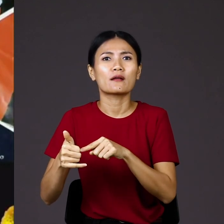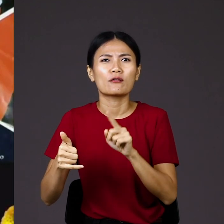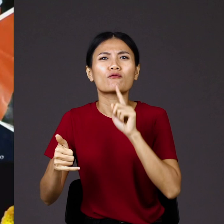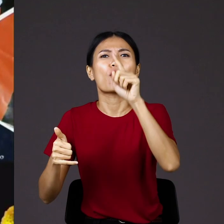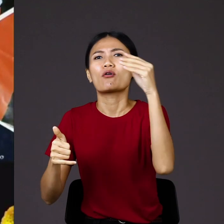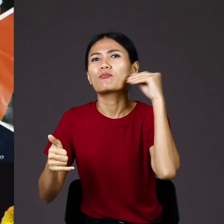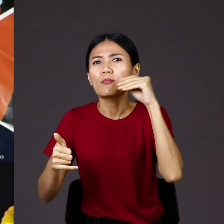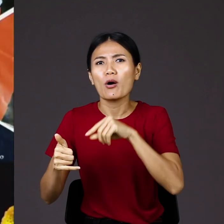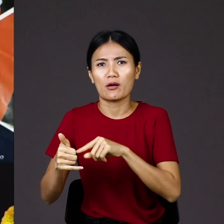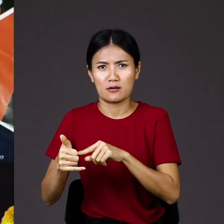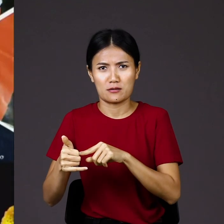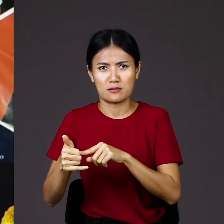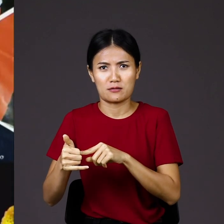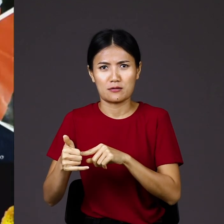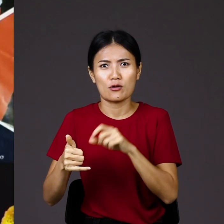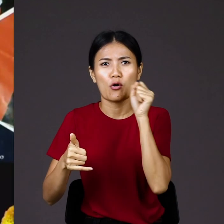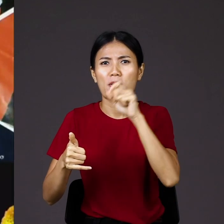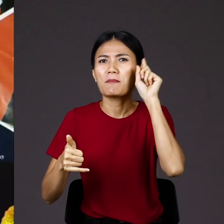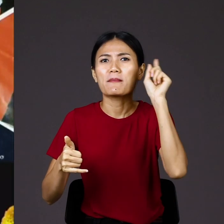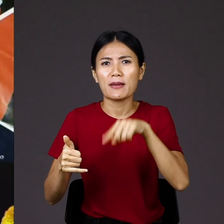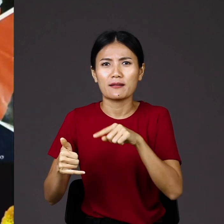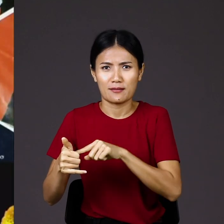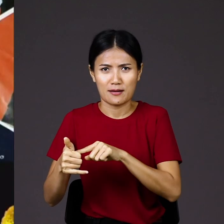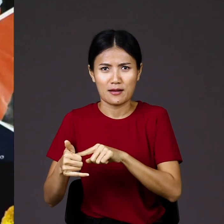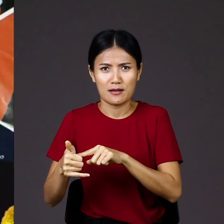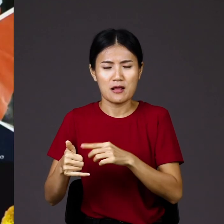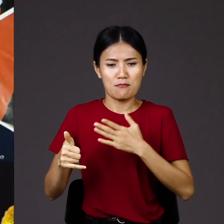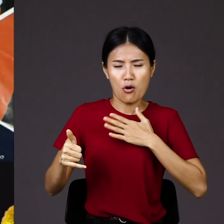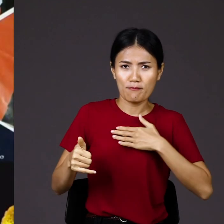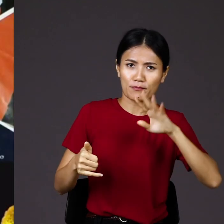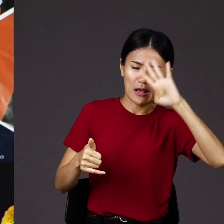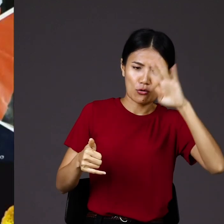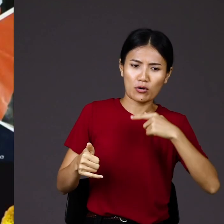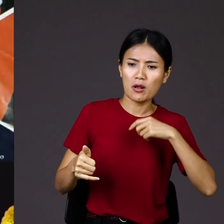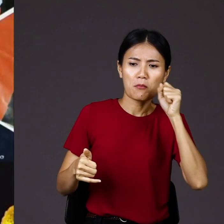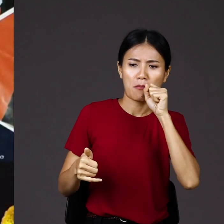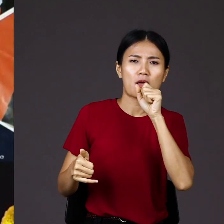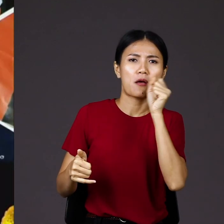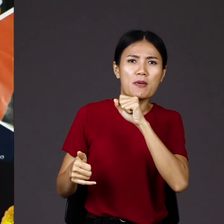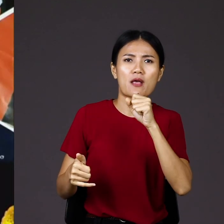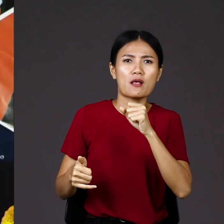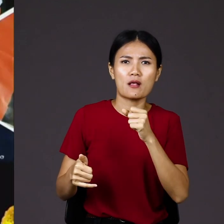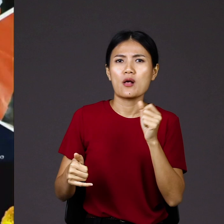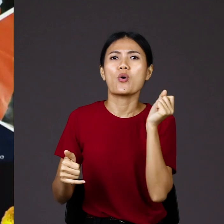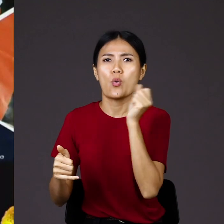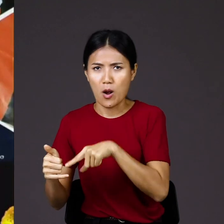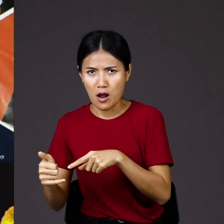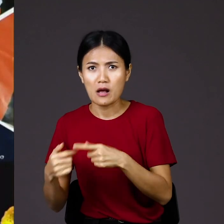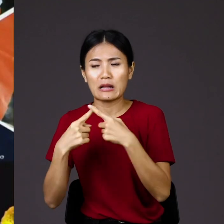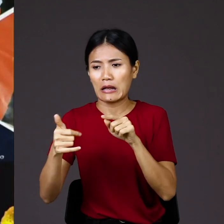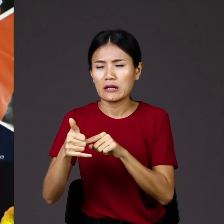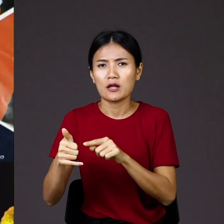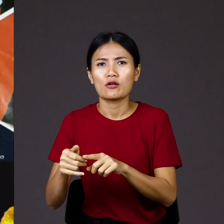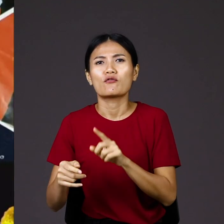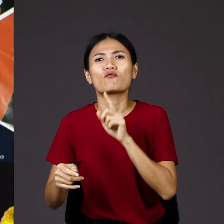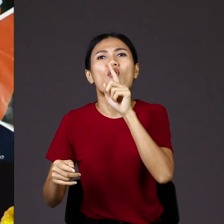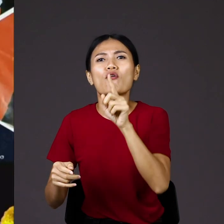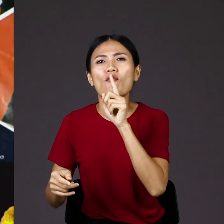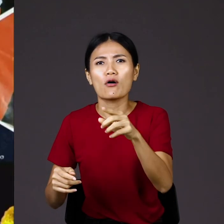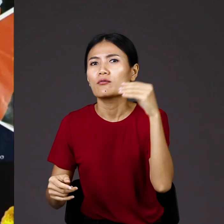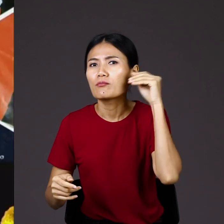นหน้าเดิมนักร้องพวกนี้ร้องเพลงไม่เพราะหรอกครับร้องเพลงสู้ธนาธรสู้ผมไม่ได้แน่ๆแต่มันร้